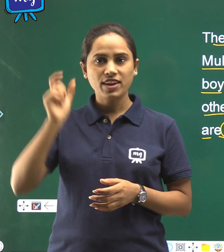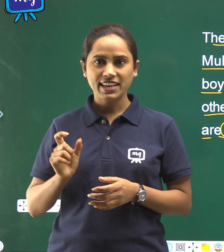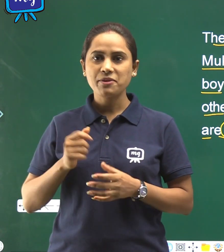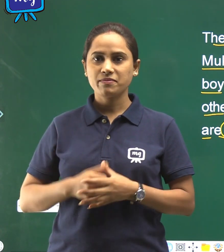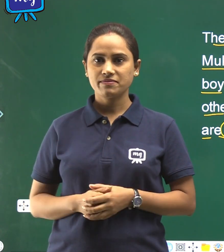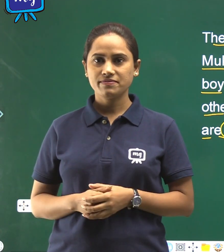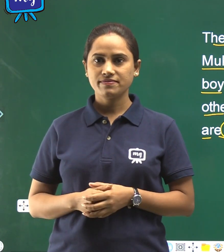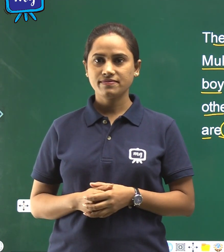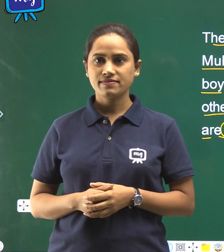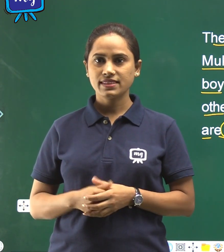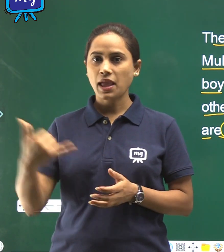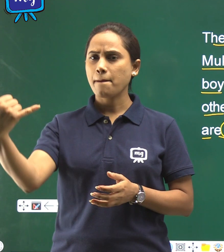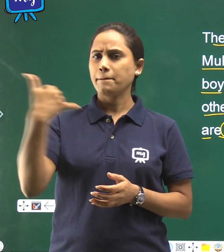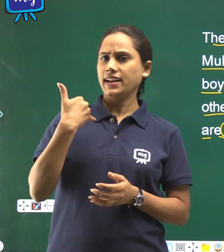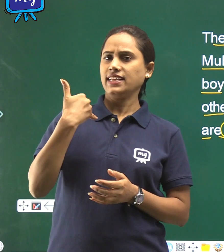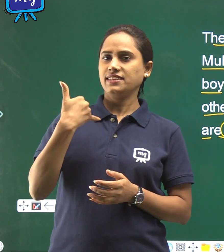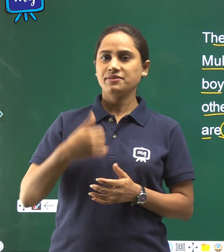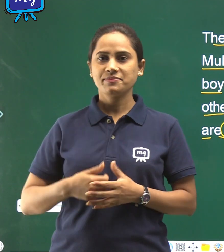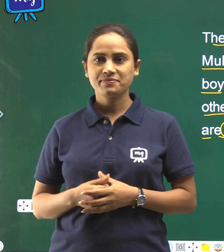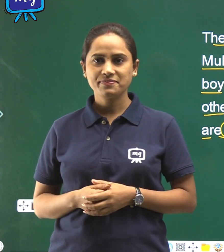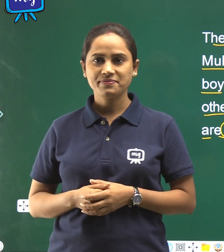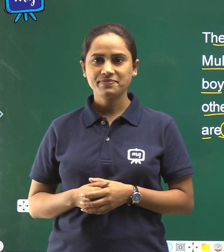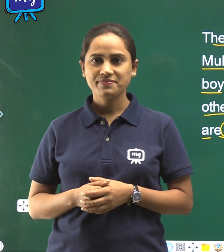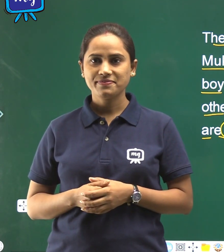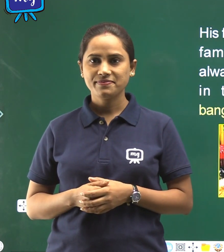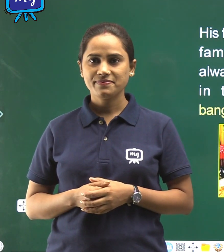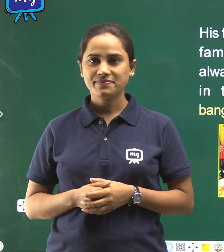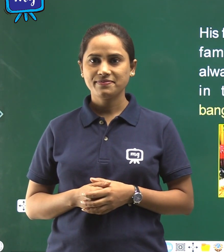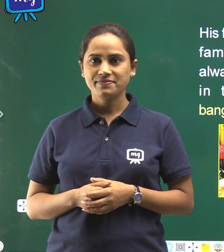victim, पीड़ित.